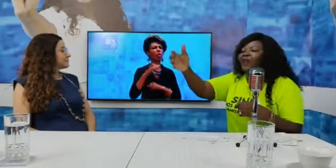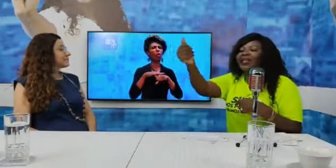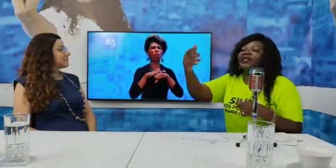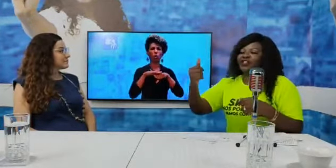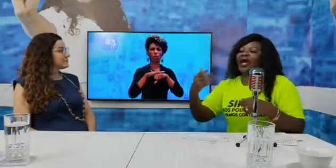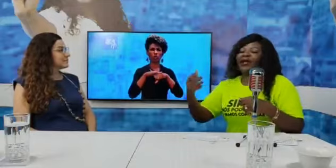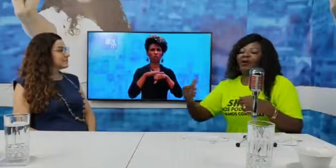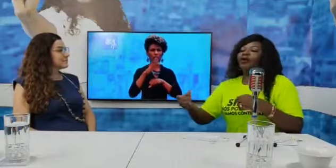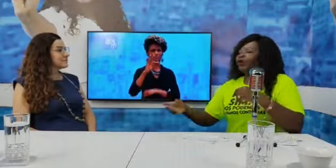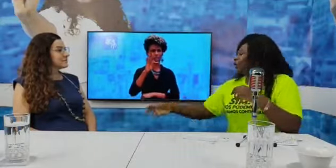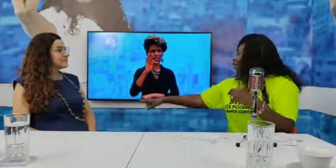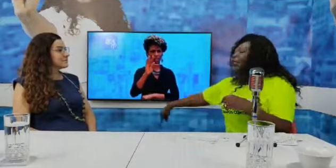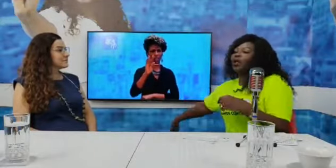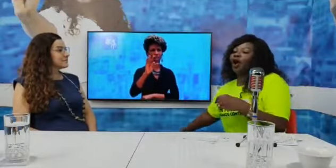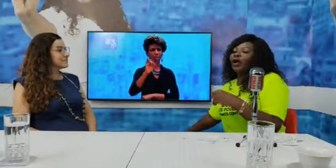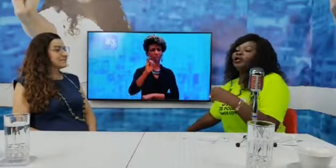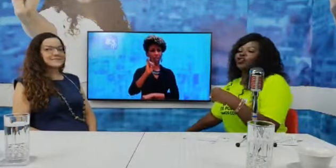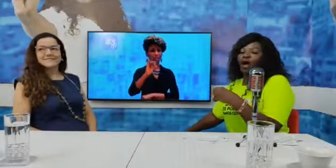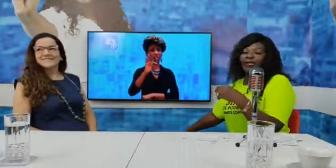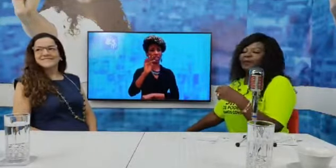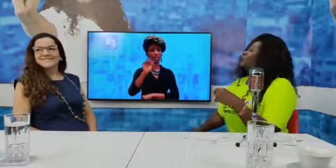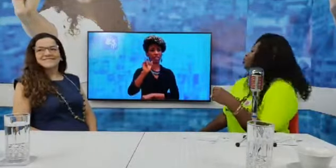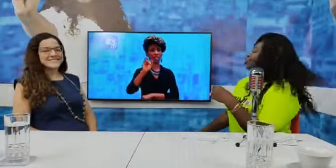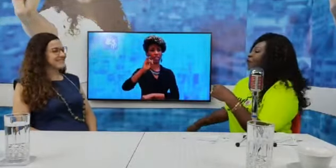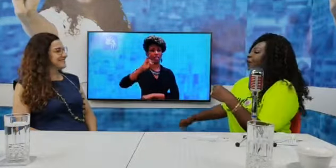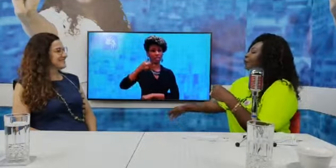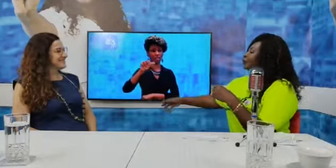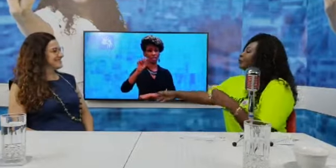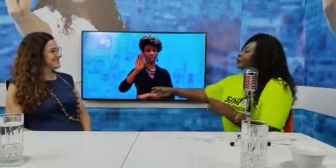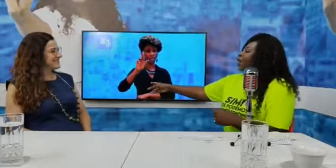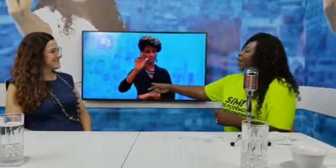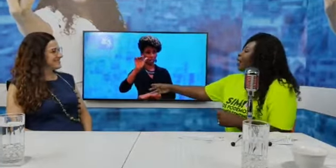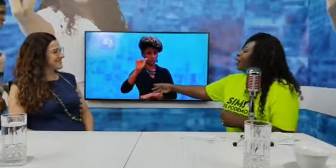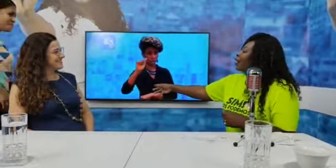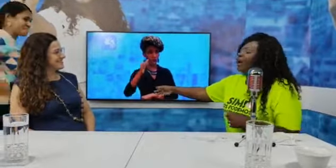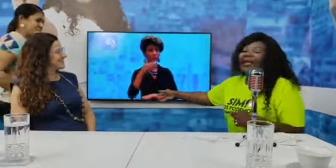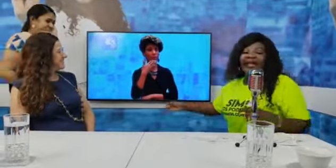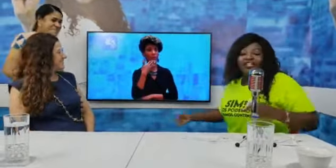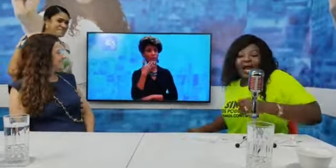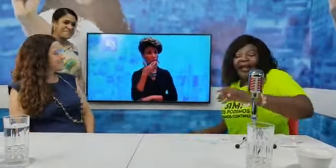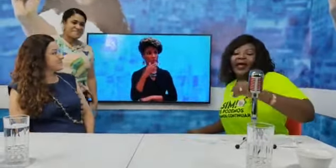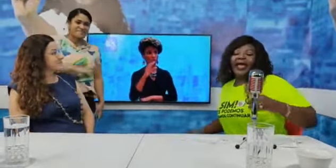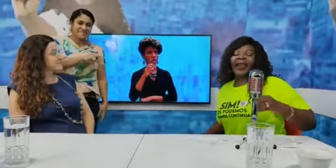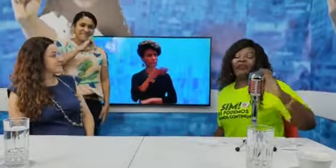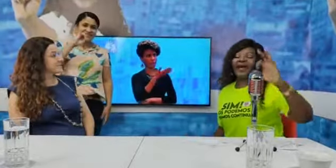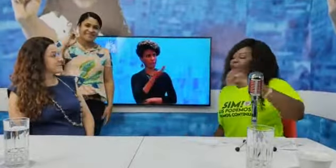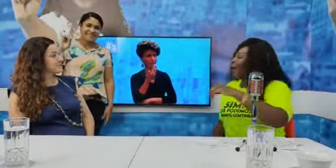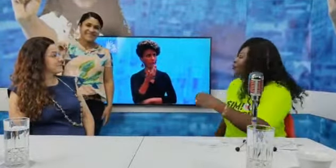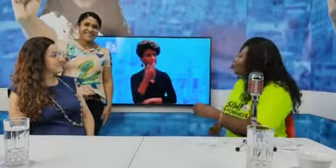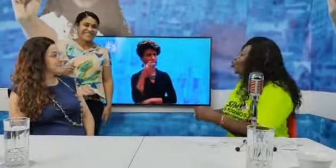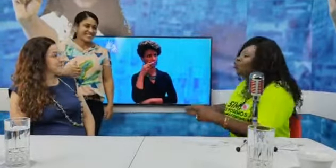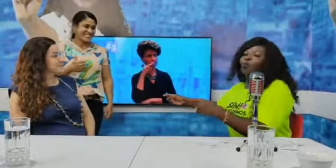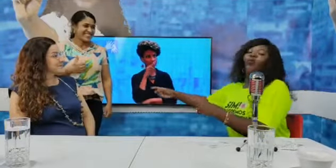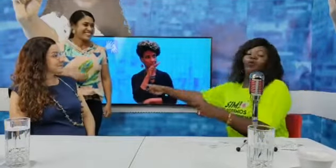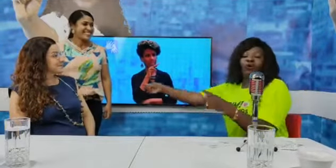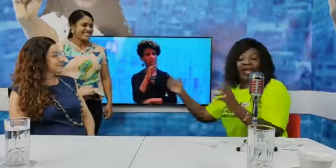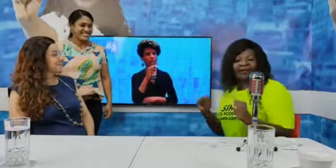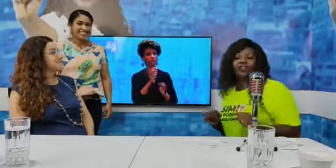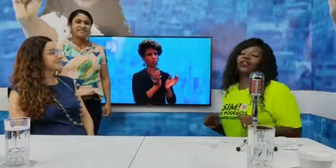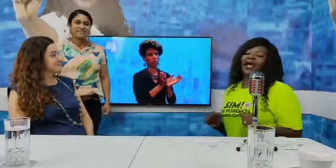amiga, vem aqui, Tayjara, entra aqui, ó, só para as pessoas te verem, tá? A Tayjara, ela faz parte do